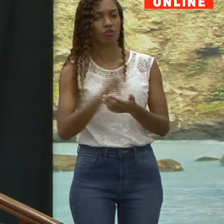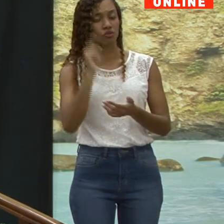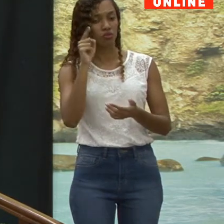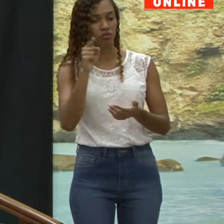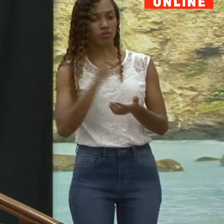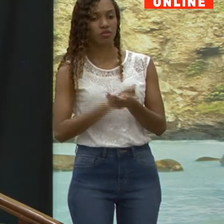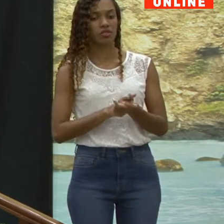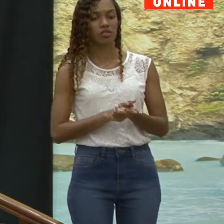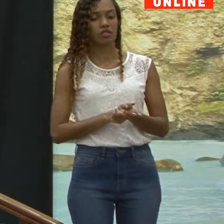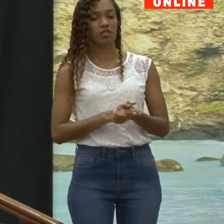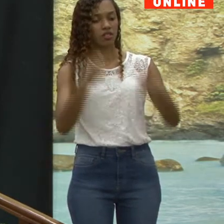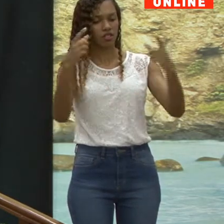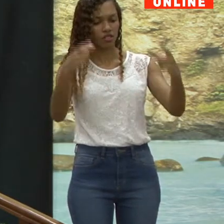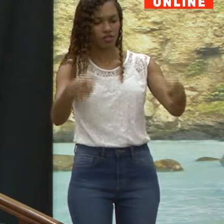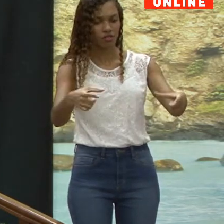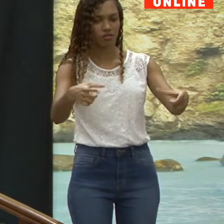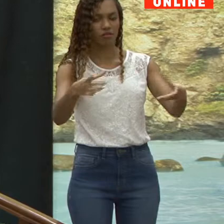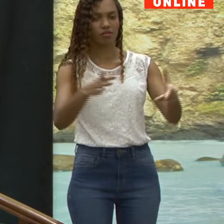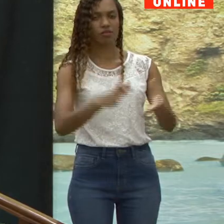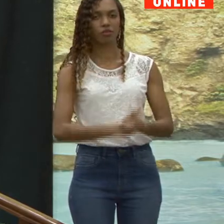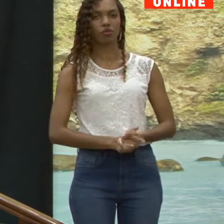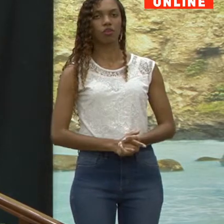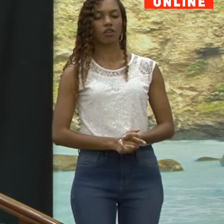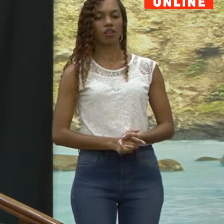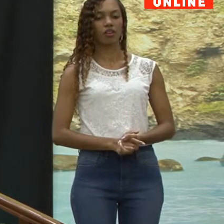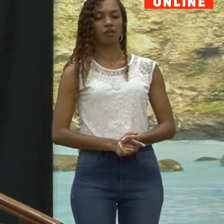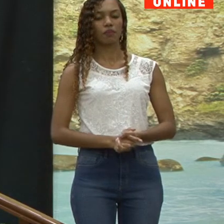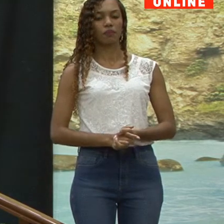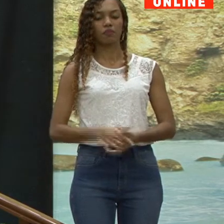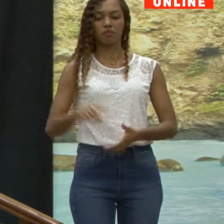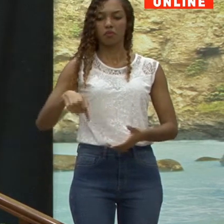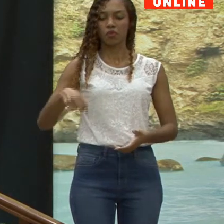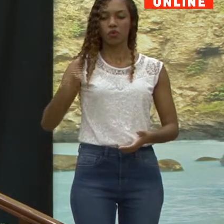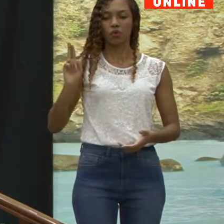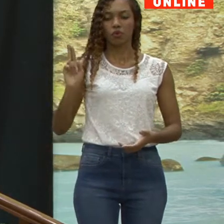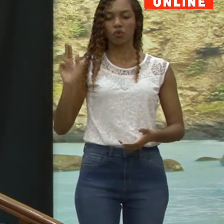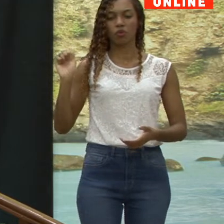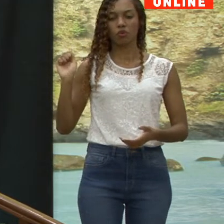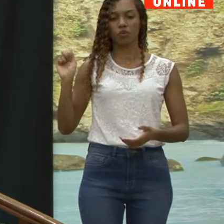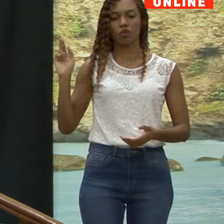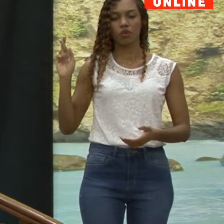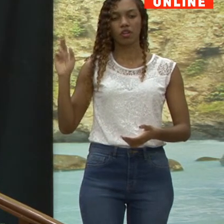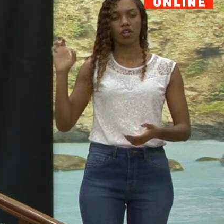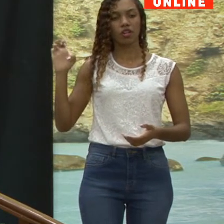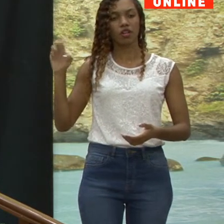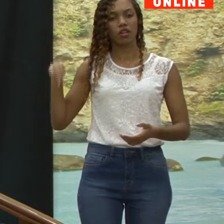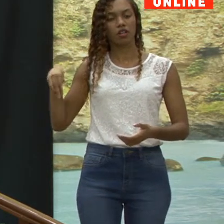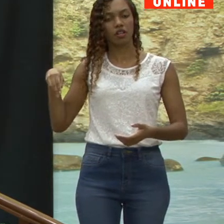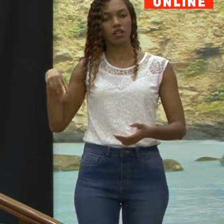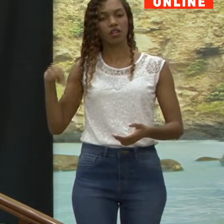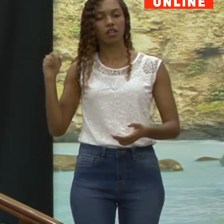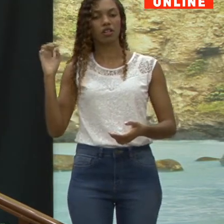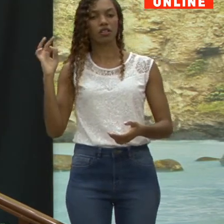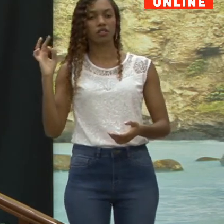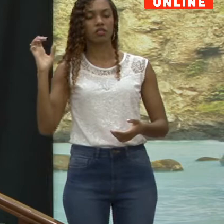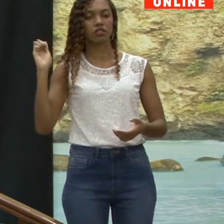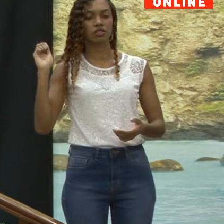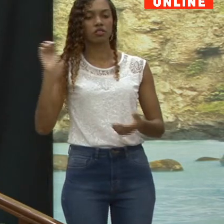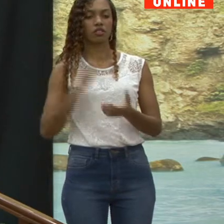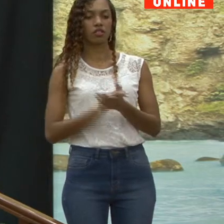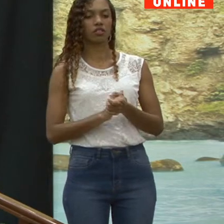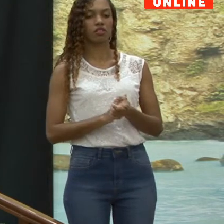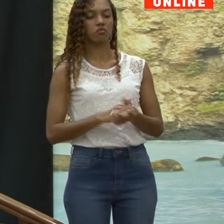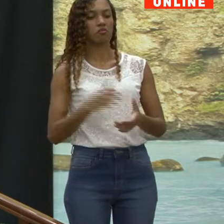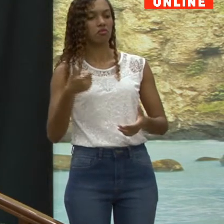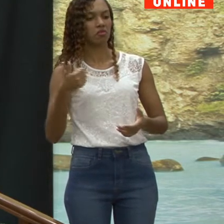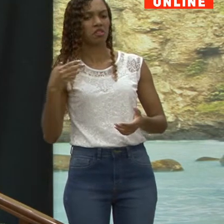pandemia, nesta quarentena que não para, é 14, mais 14, e mais 14, eu não sei até onde vai.